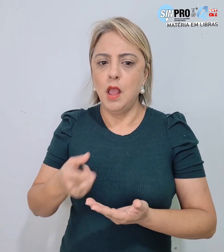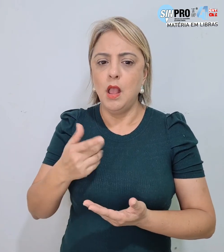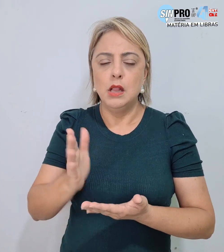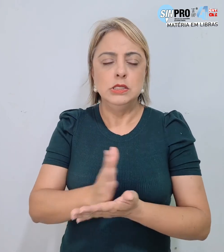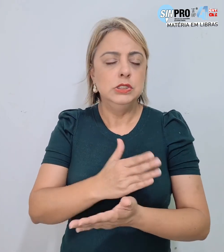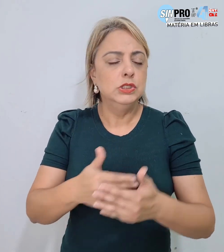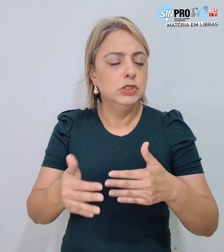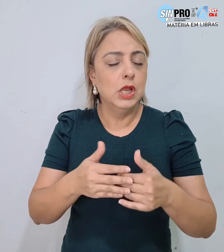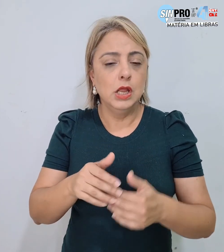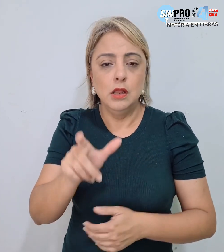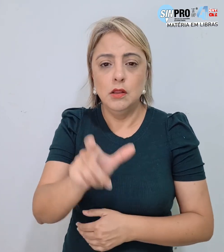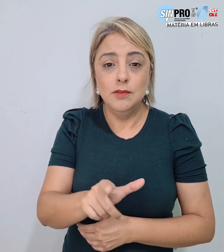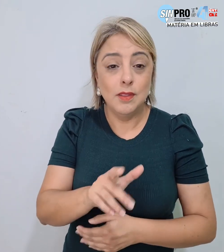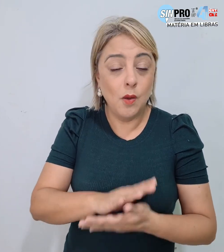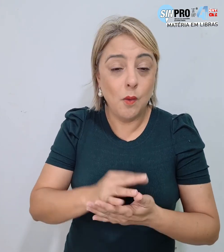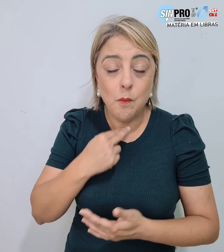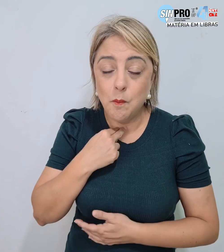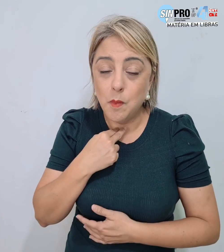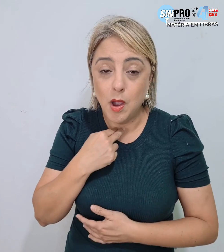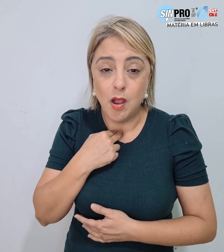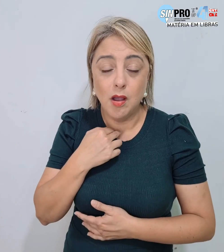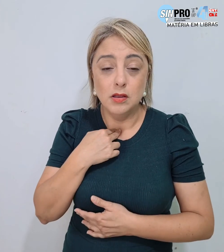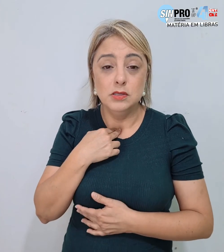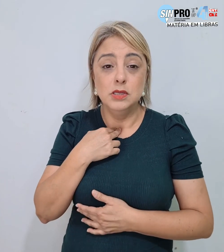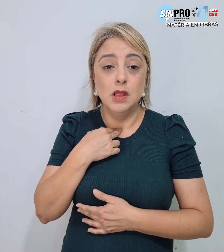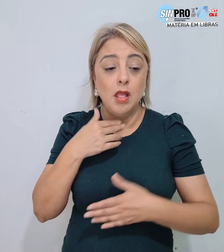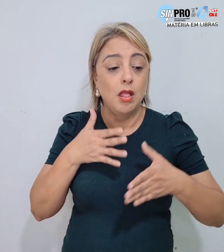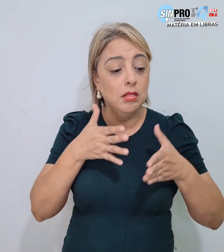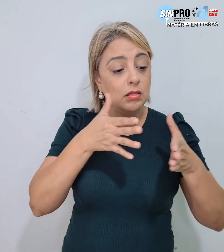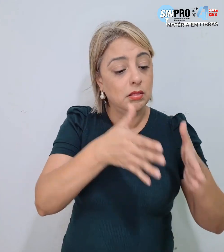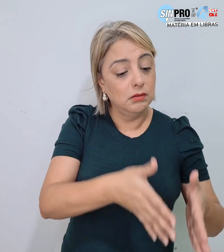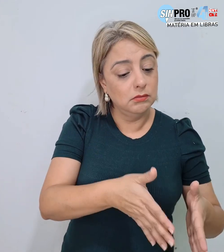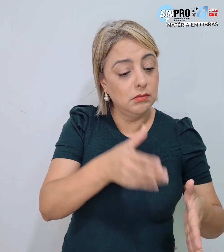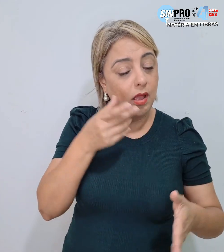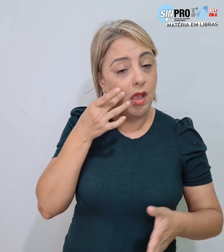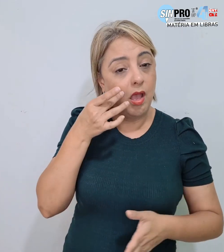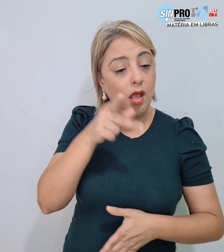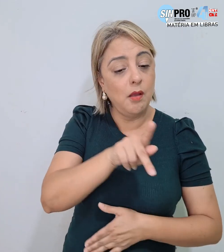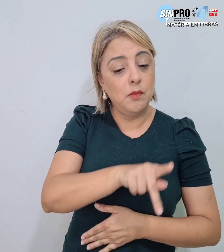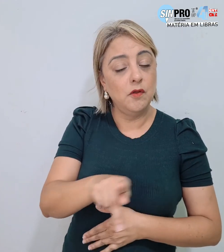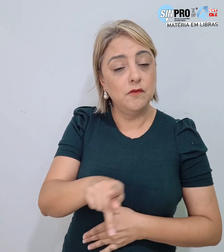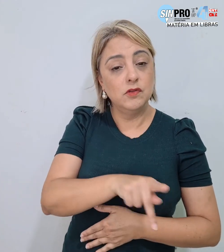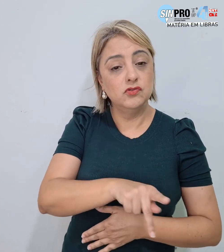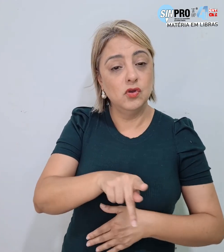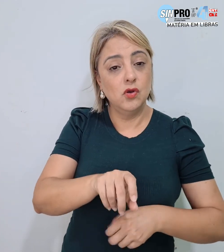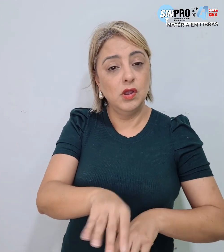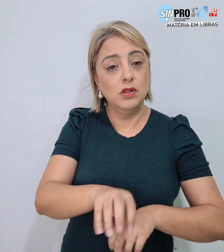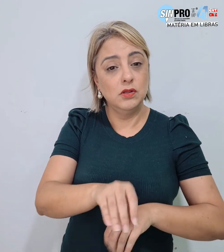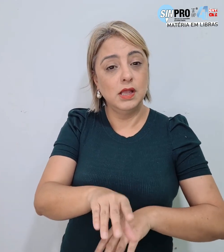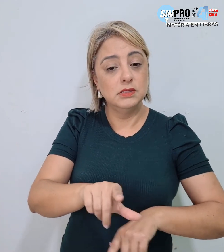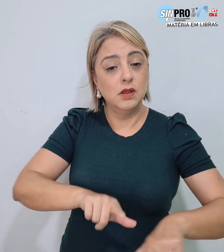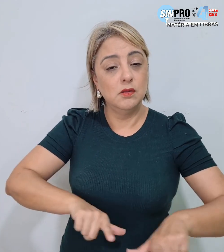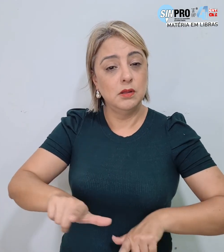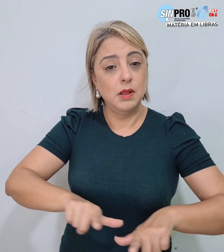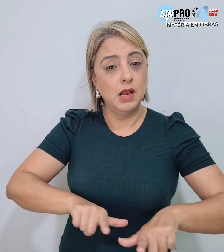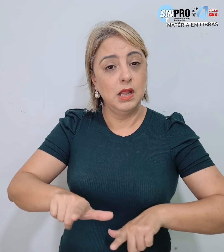forma alguma e o comparecimento dos profissionais da Educação e